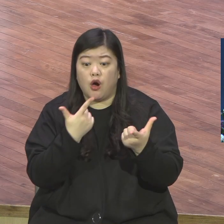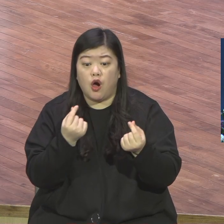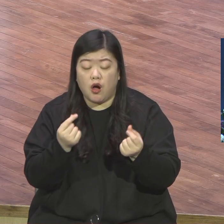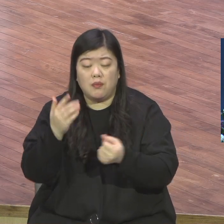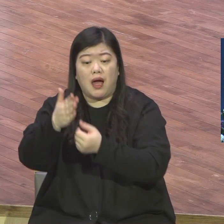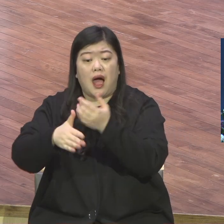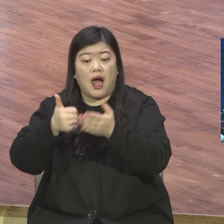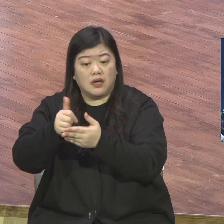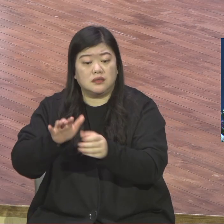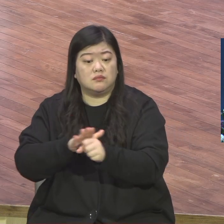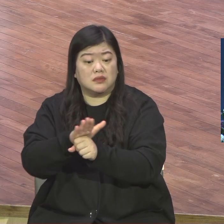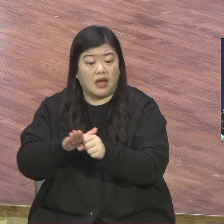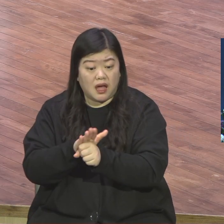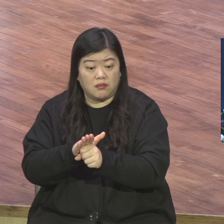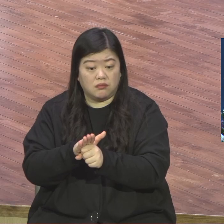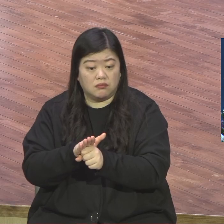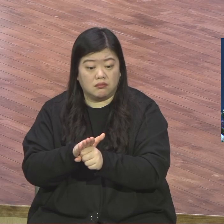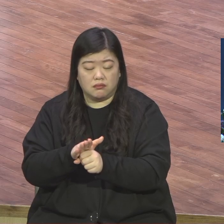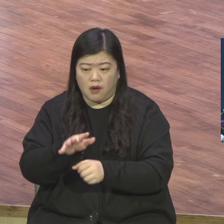하나님의 사랑은